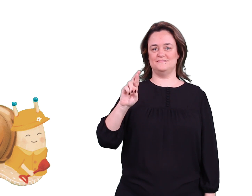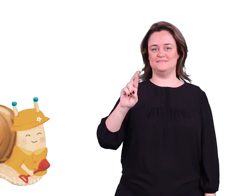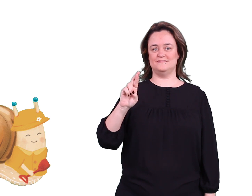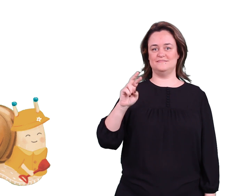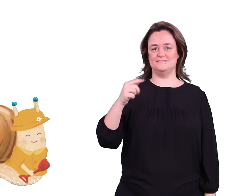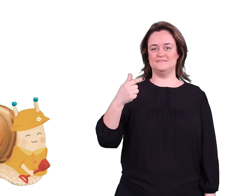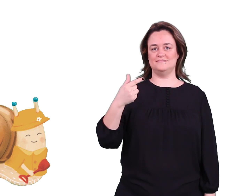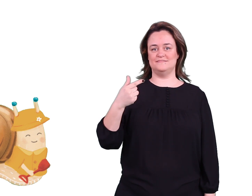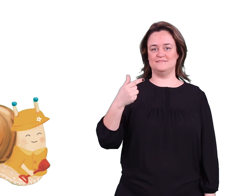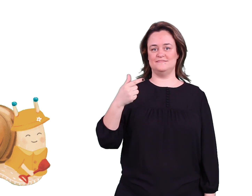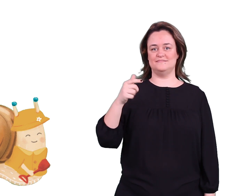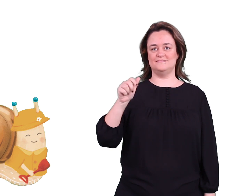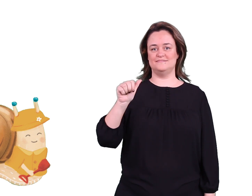Margot.